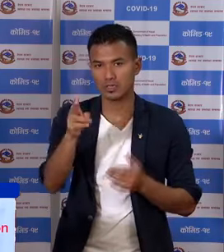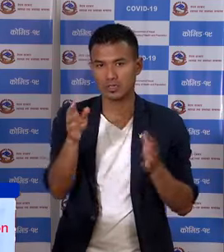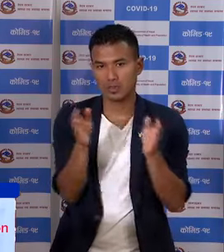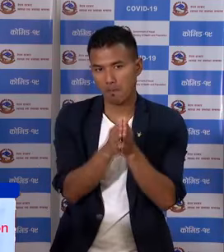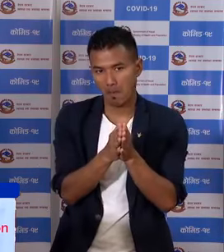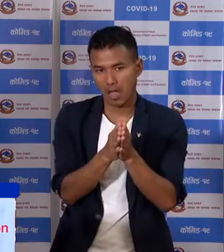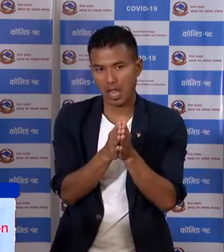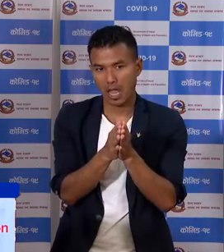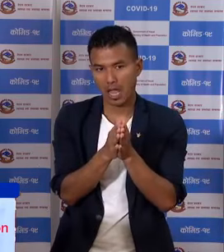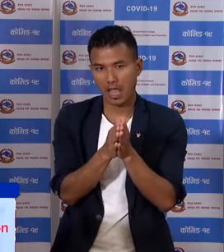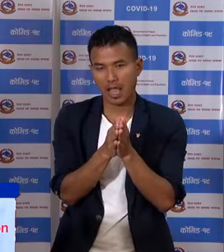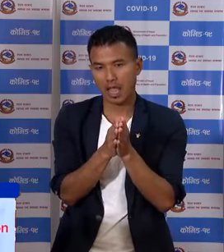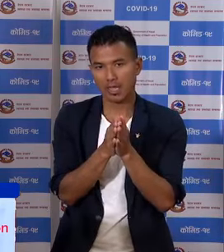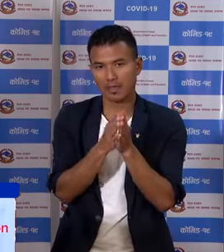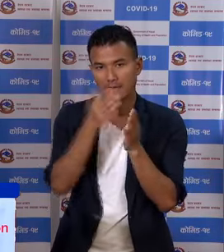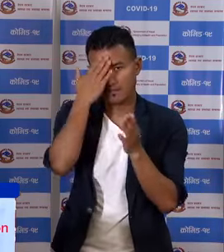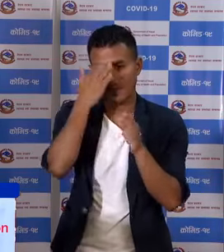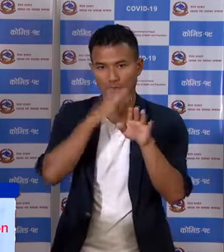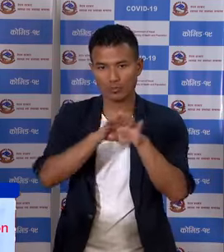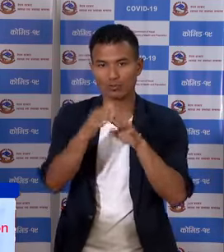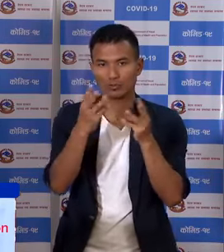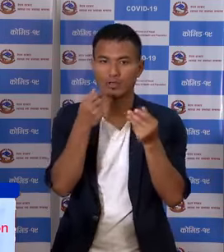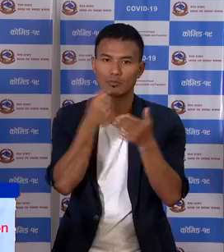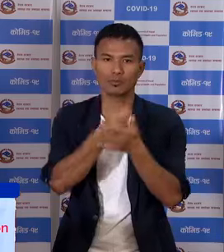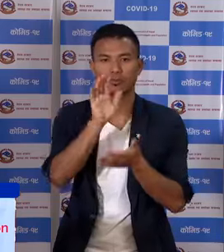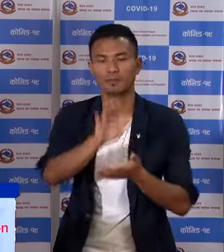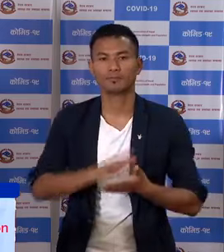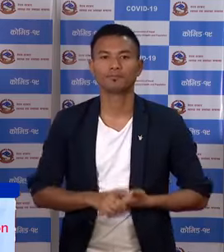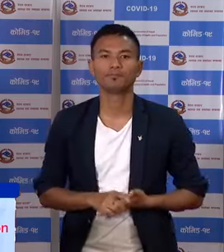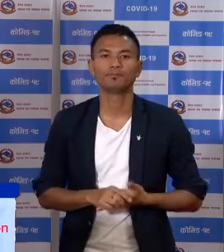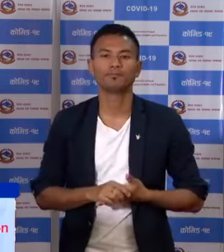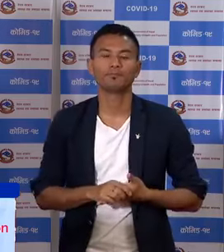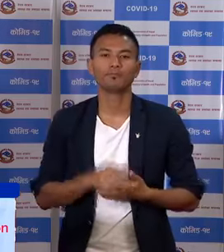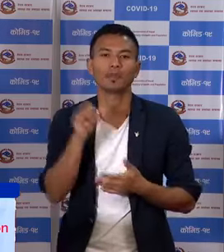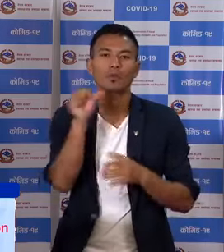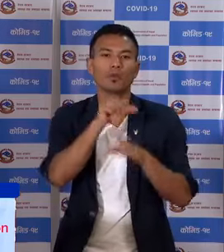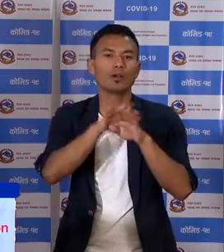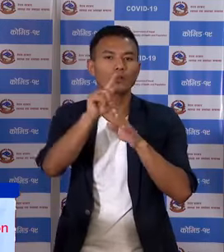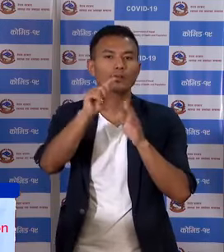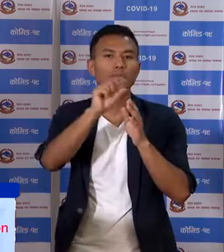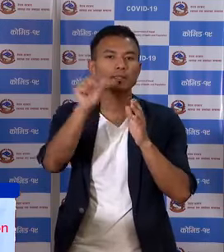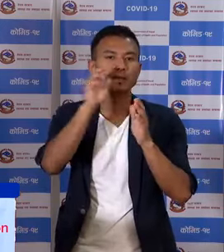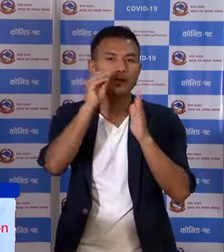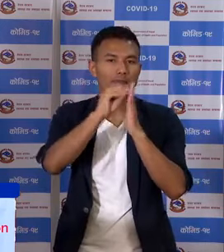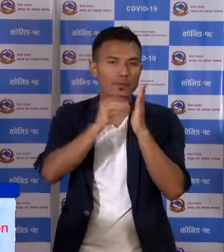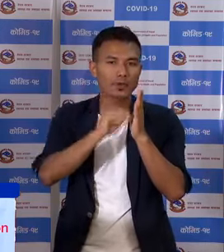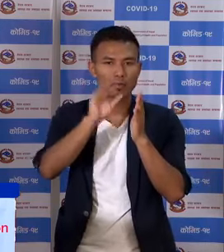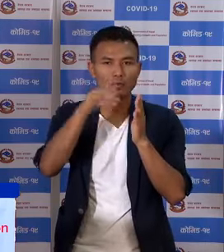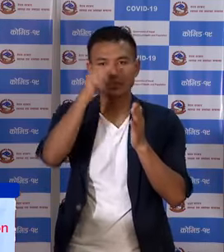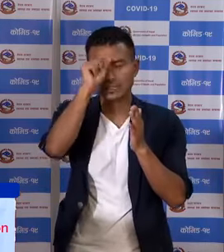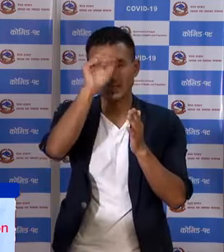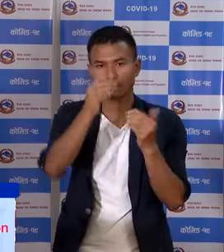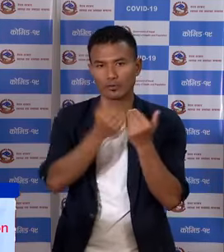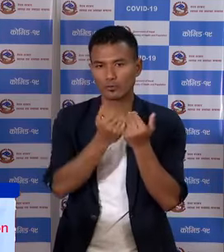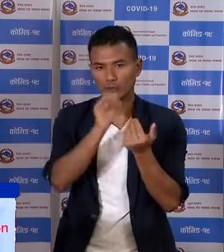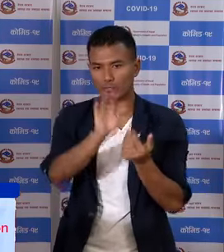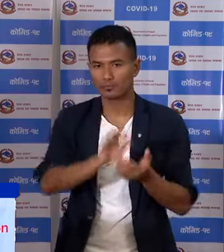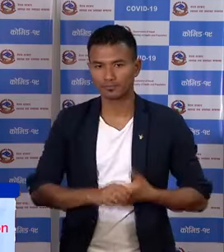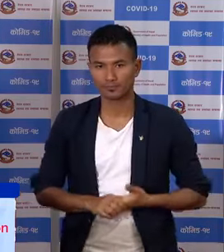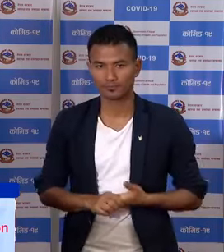संक्रमित को संख्या पुगे को छा महार को बारेमा डीटेल आमिले पछी प्रस्तुत गरने छाओ